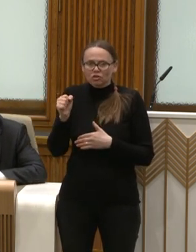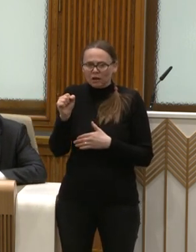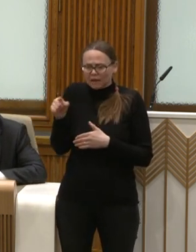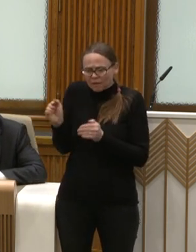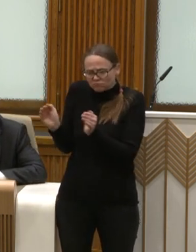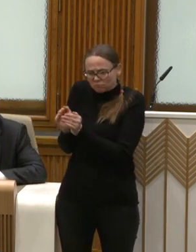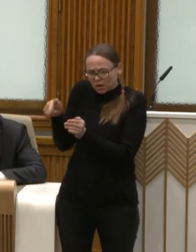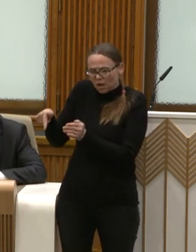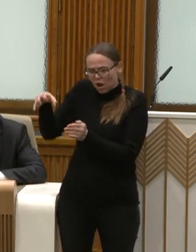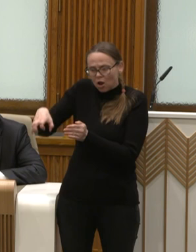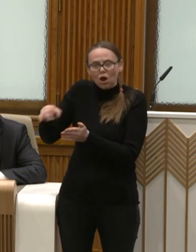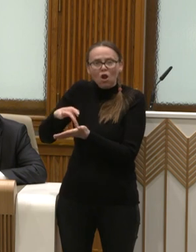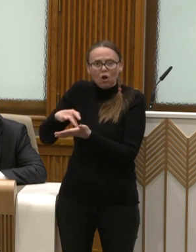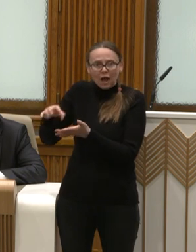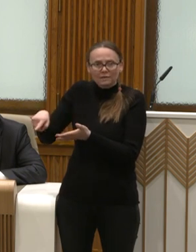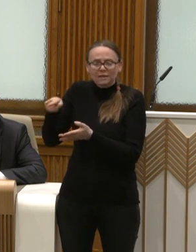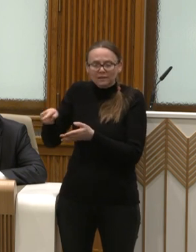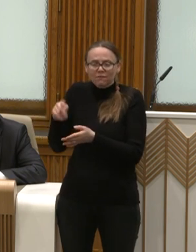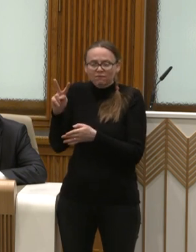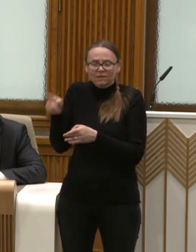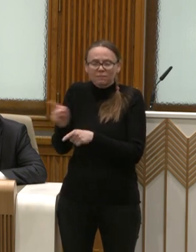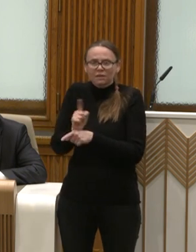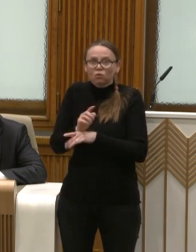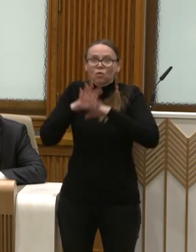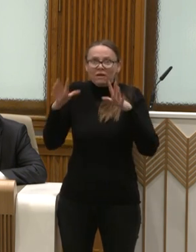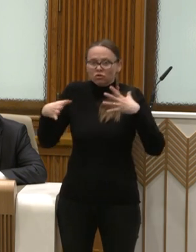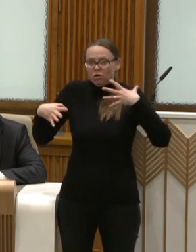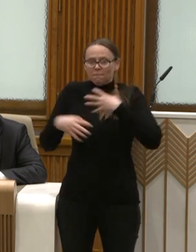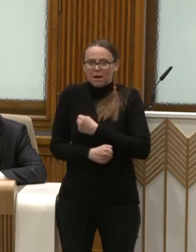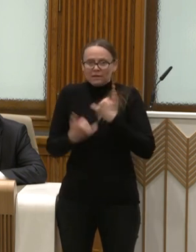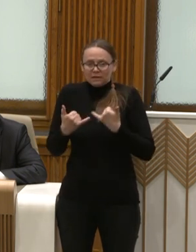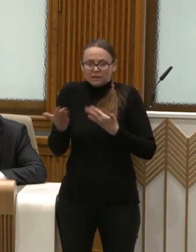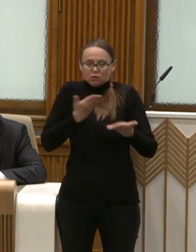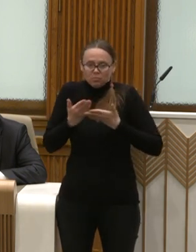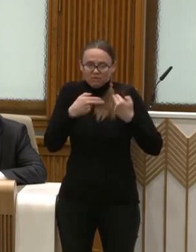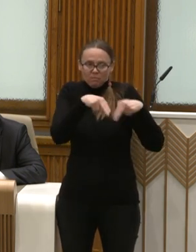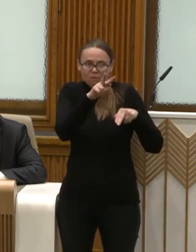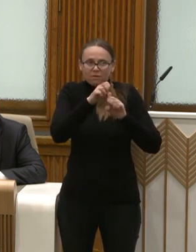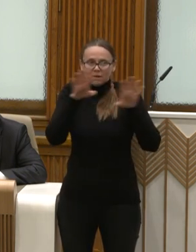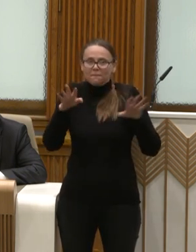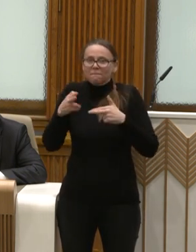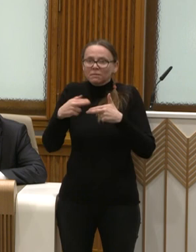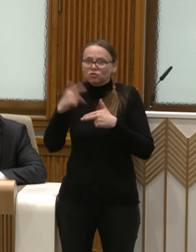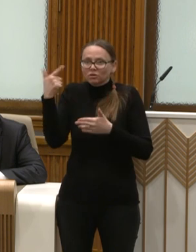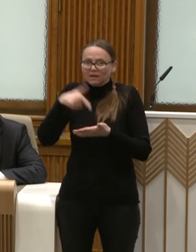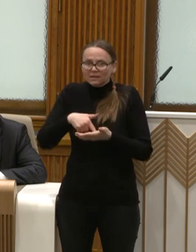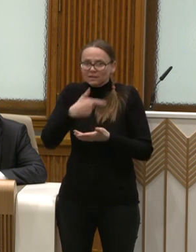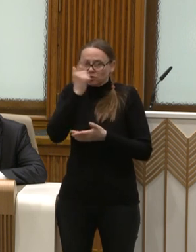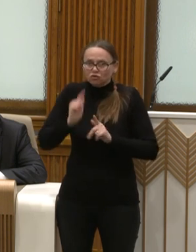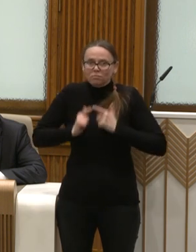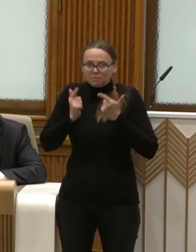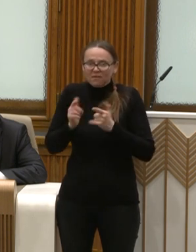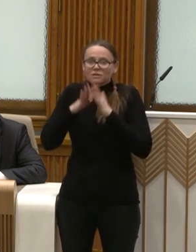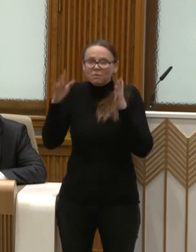mikrolokacija, kjer je zdaj v tem trenutku največja panika, vsaj take odzive dobivamo tudi na, pač, v medije, približno 2000 prebivalcev, pa relativno veliko